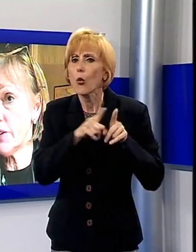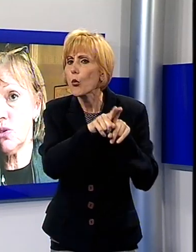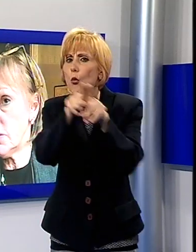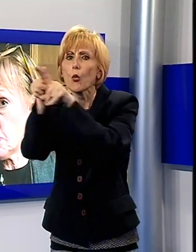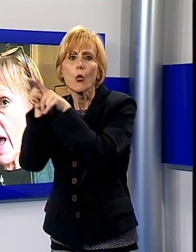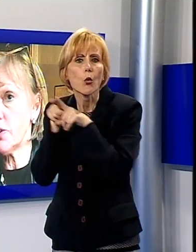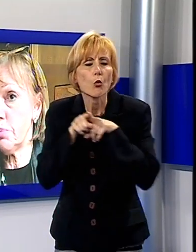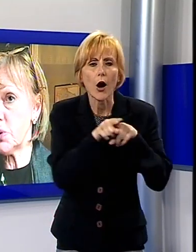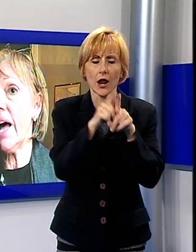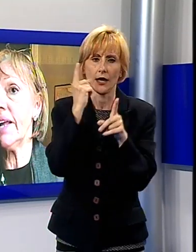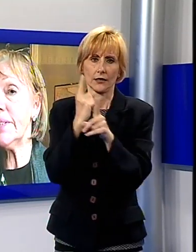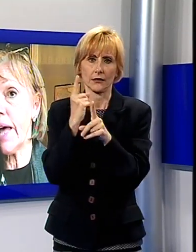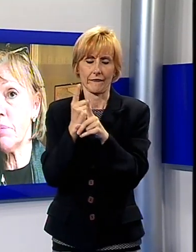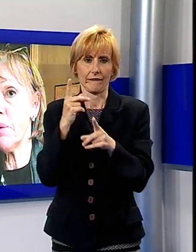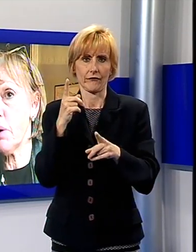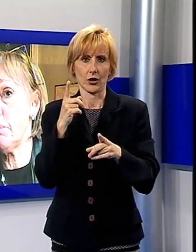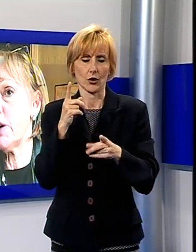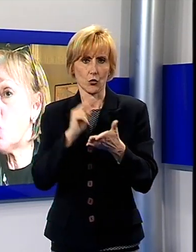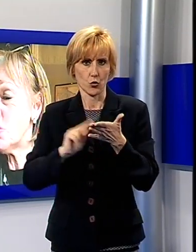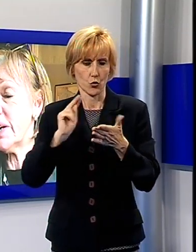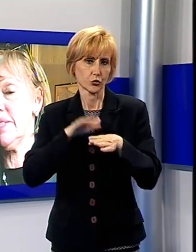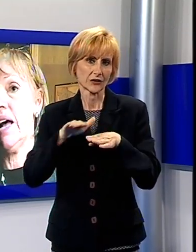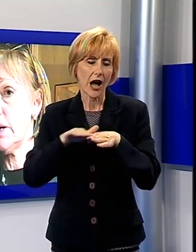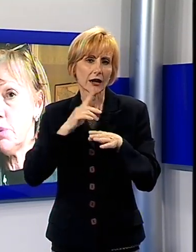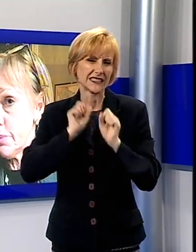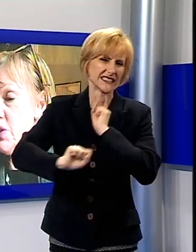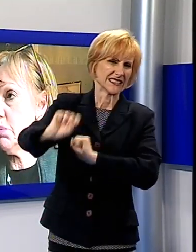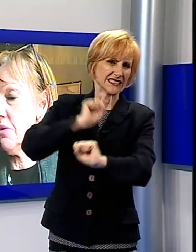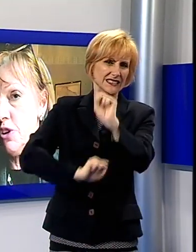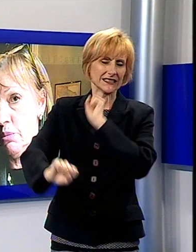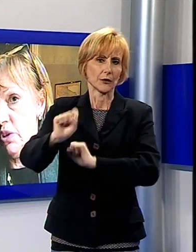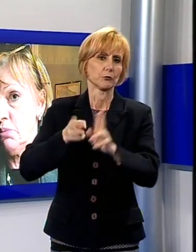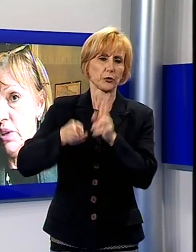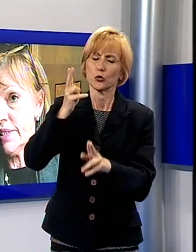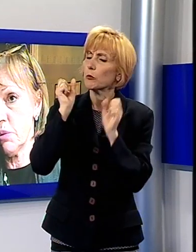e dovranno portare a termine proprio per contrastare il più possibile il fenomeno del bullismo.